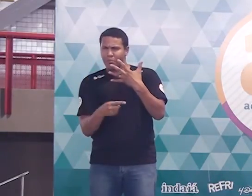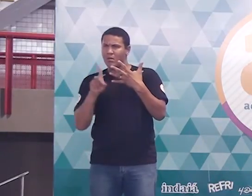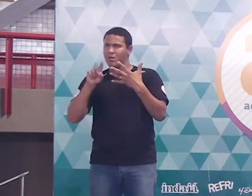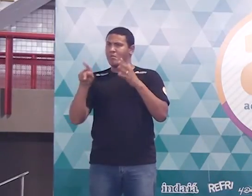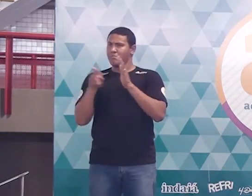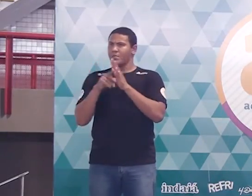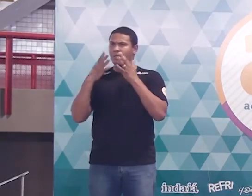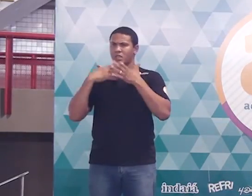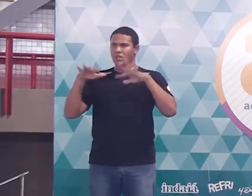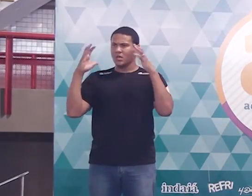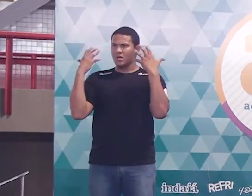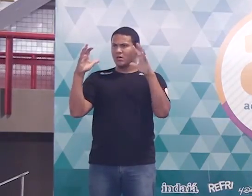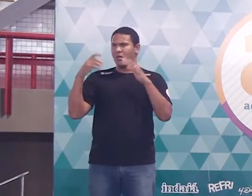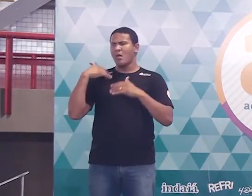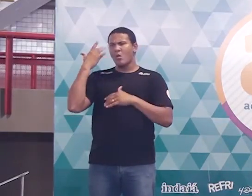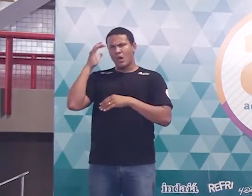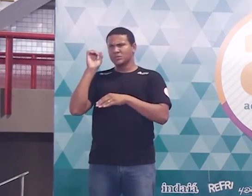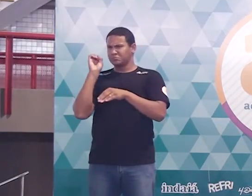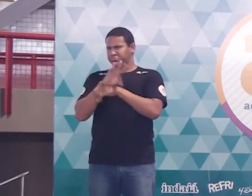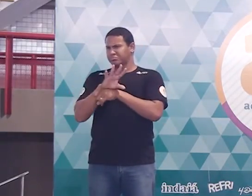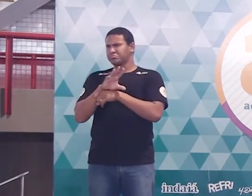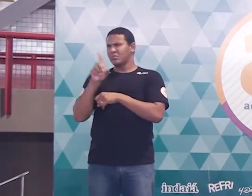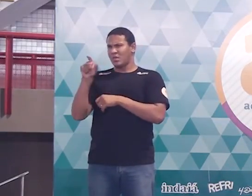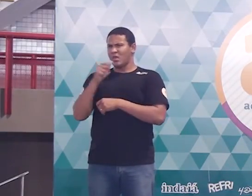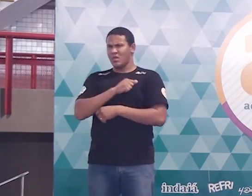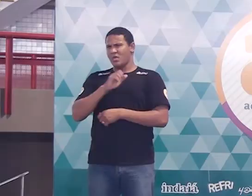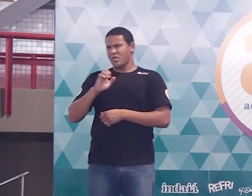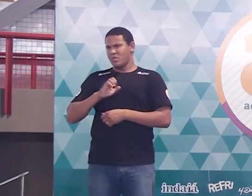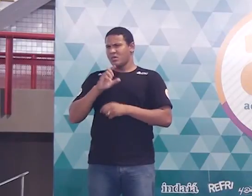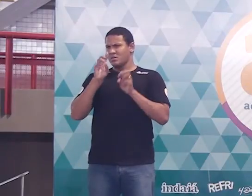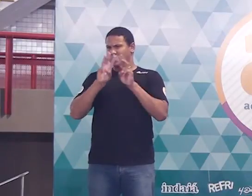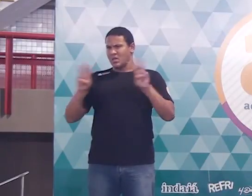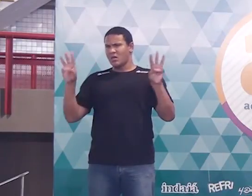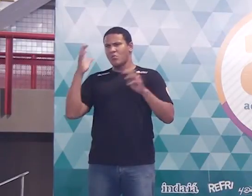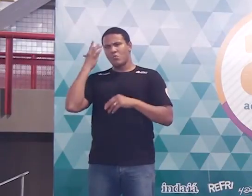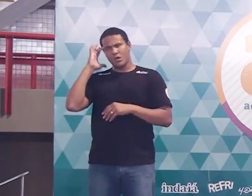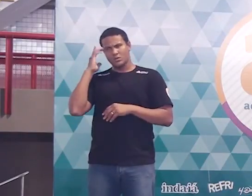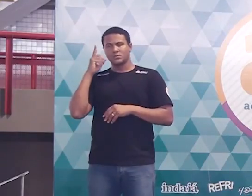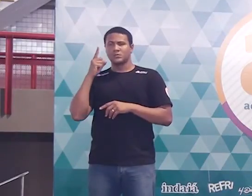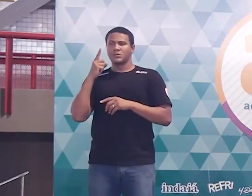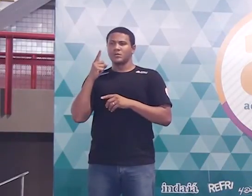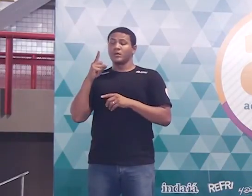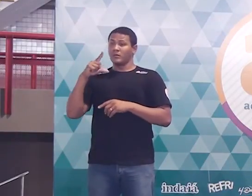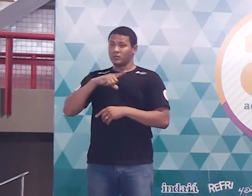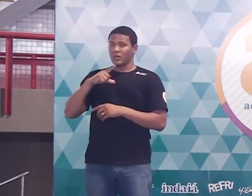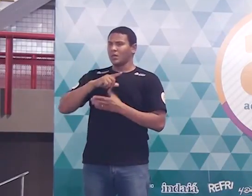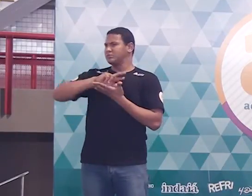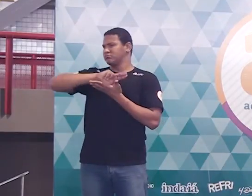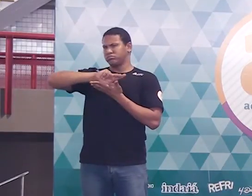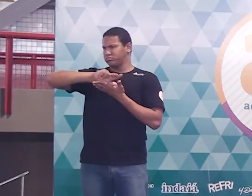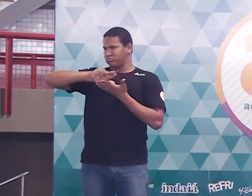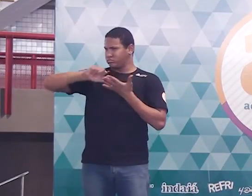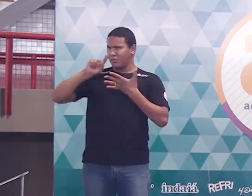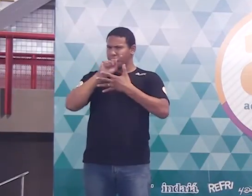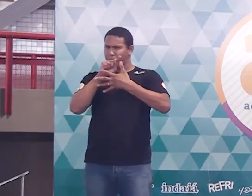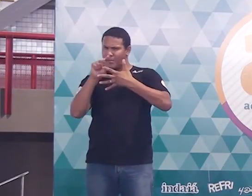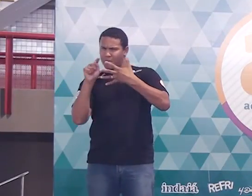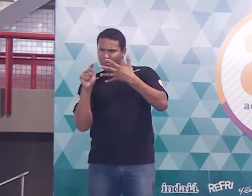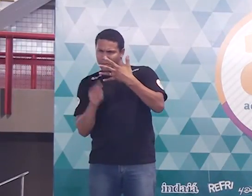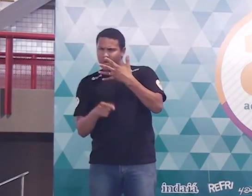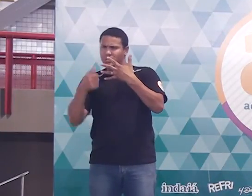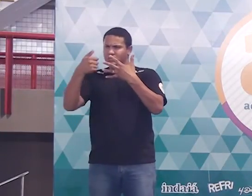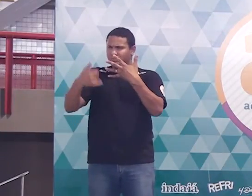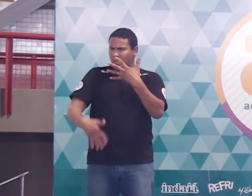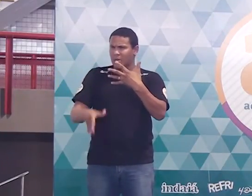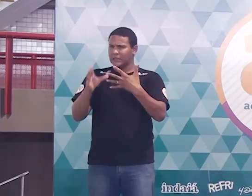deve disponibilizar no portal do Academia Enem, certo? Aí vai ter todas as relações ecológicas, explicando cada uma delas